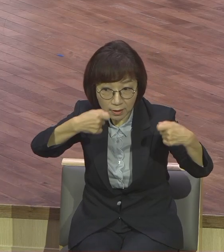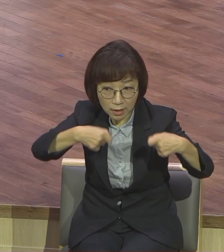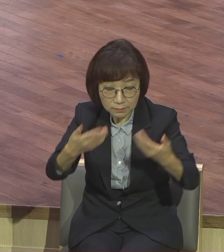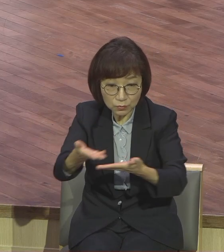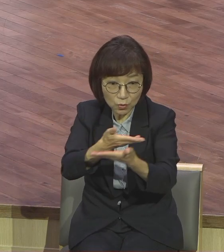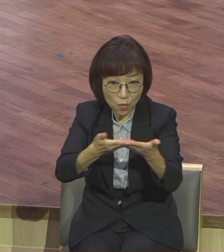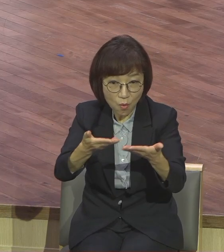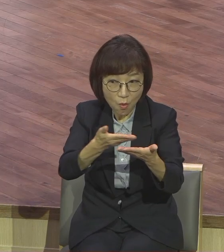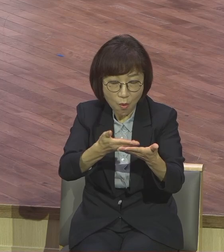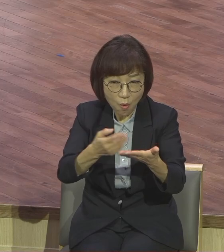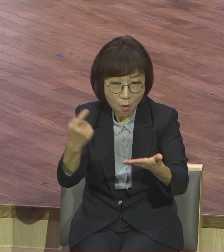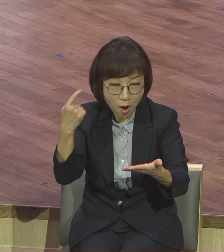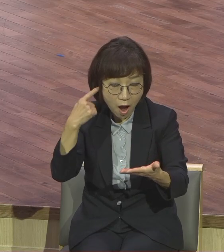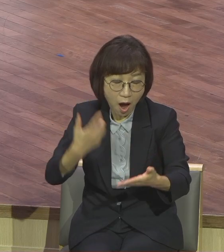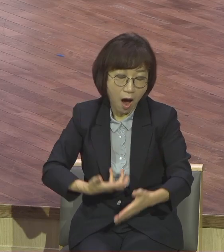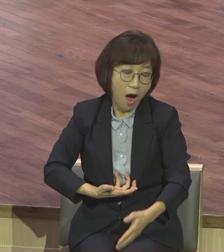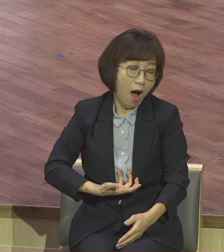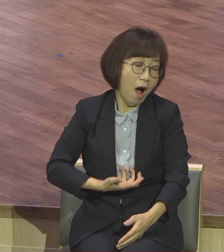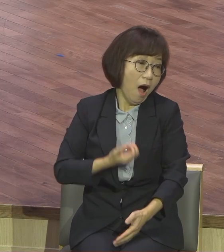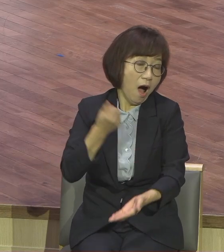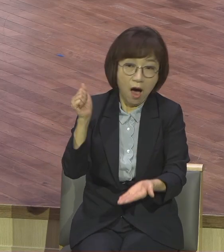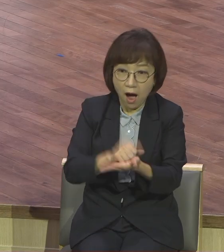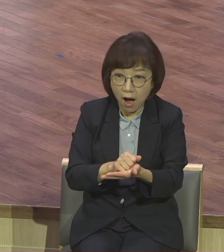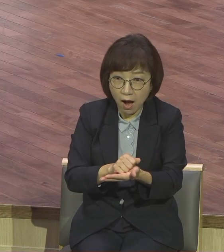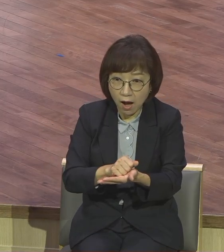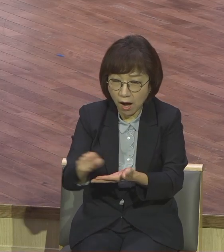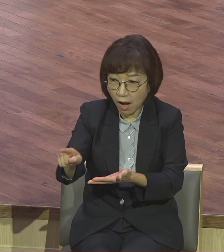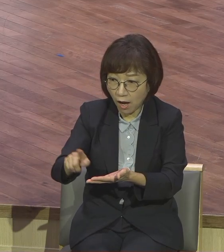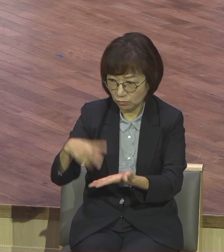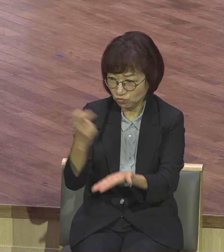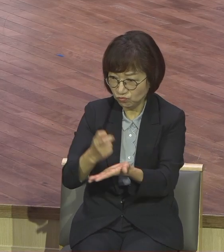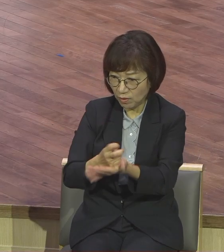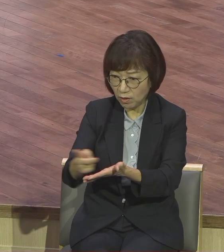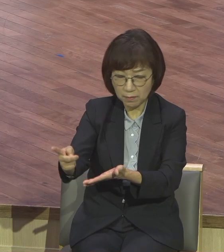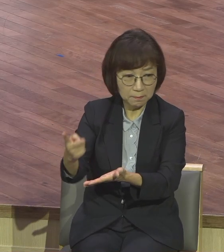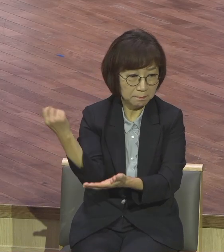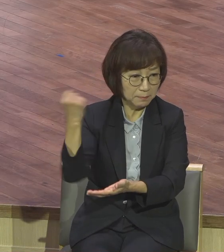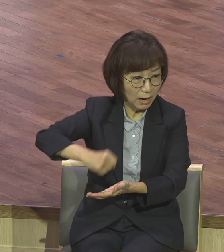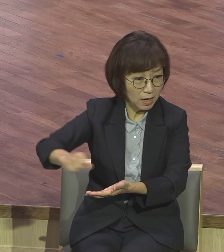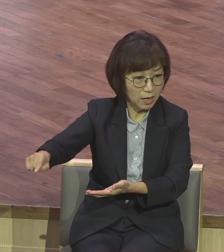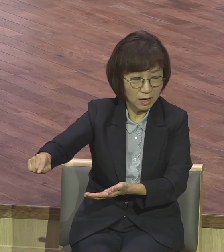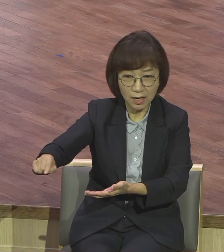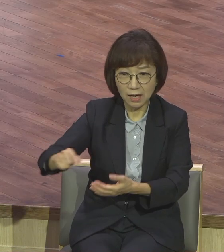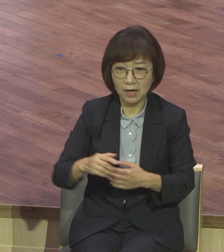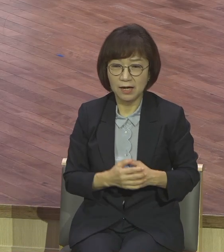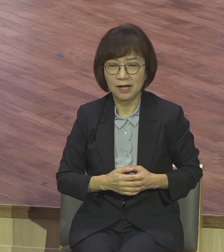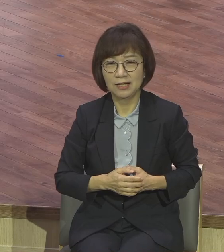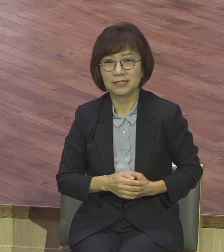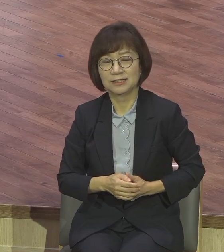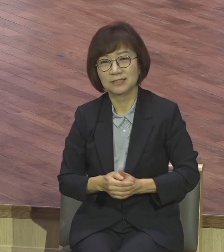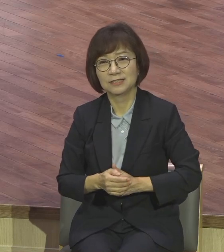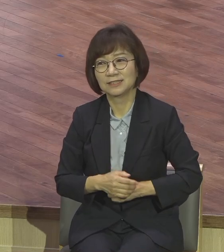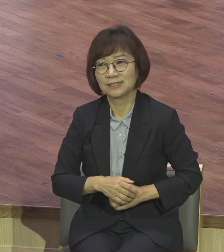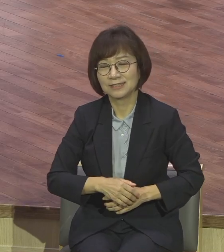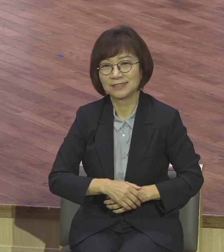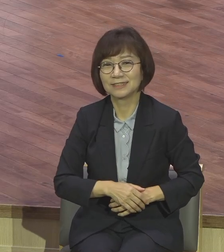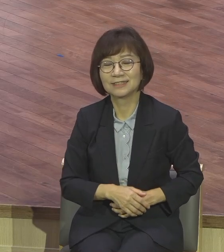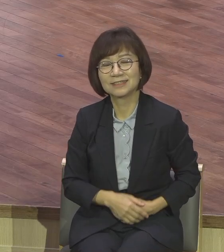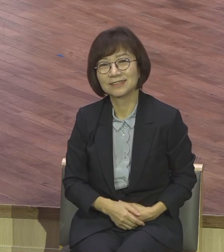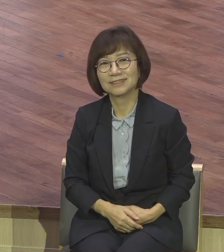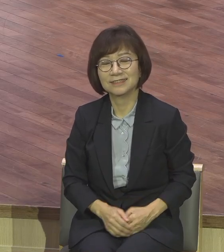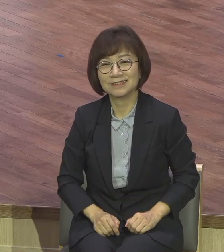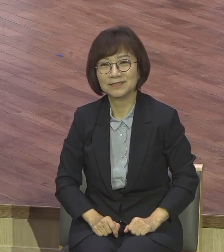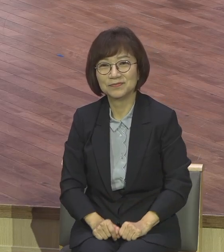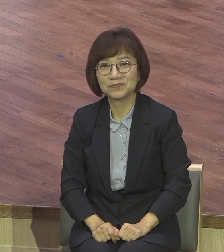이거는요, 엄청난 율법을 깨는 결단이에요. 베드로의 이 자세는요, 엄청나게 율법을 깨는